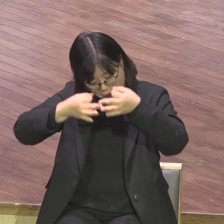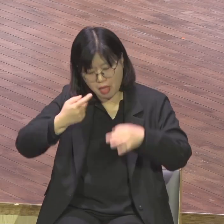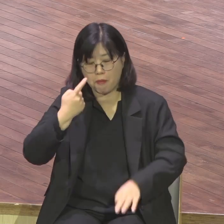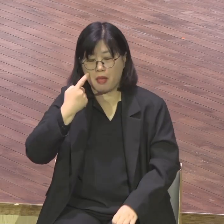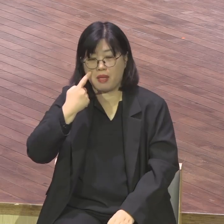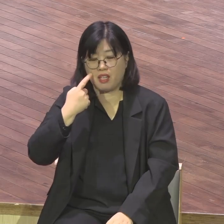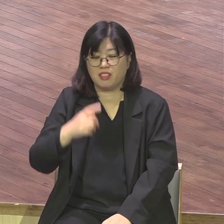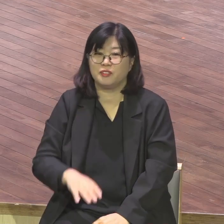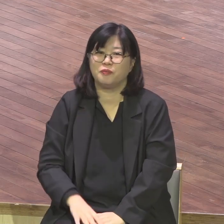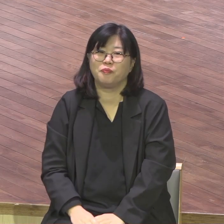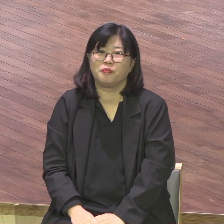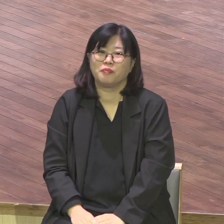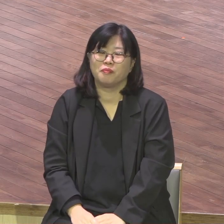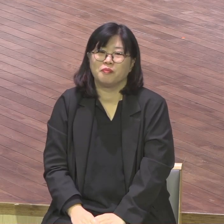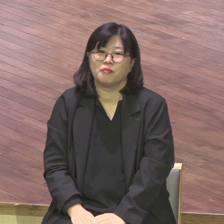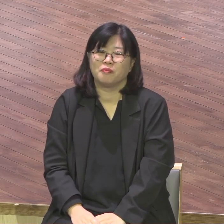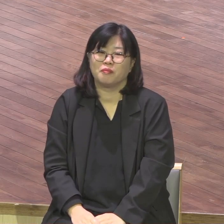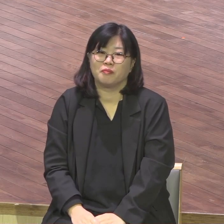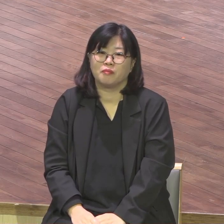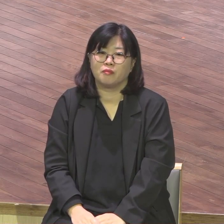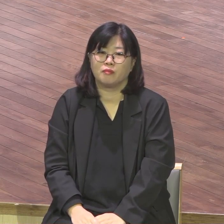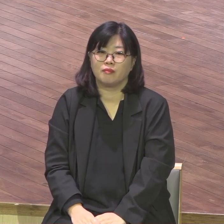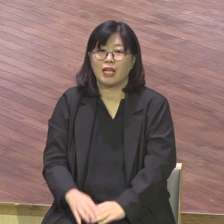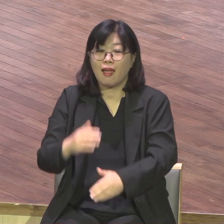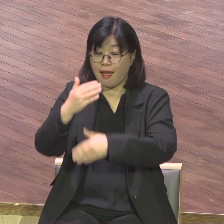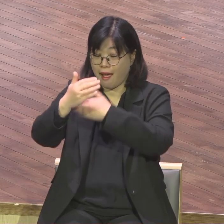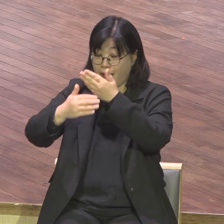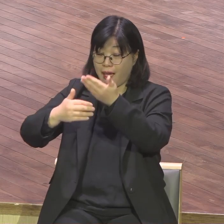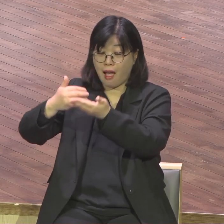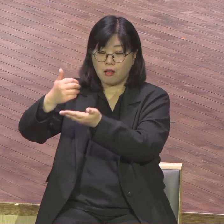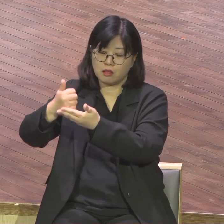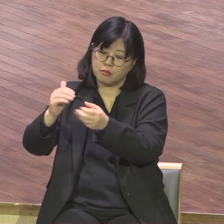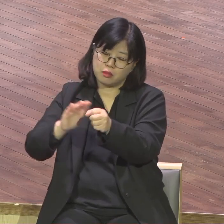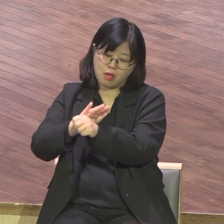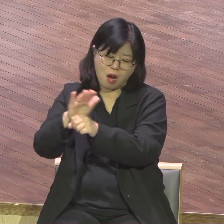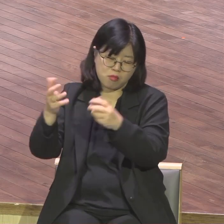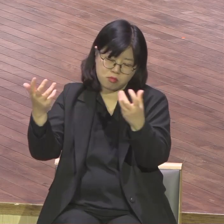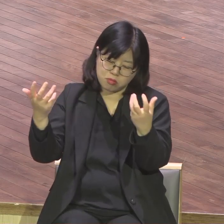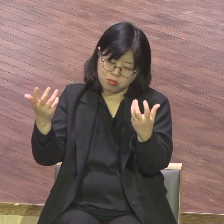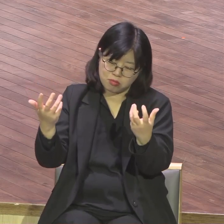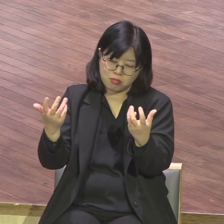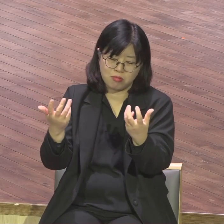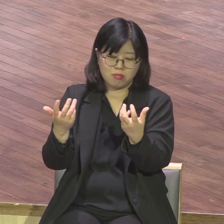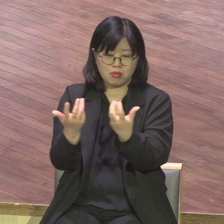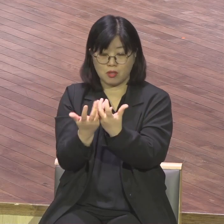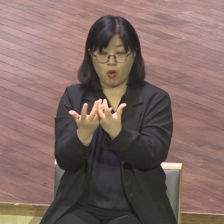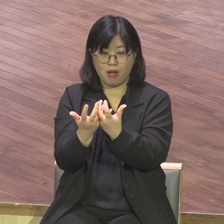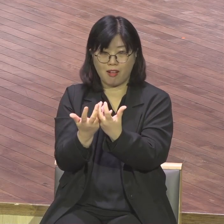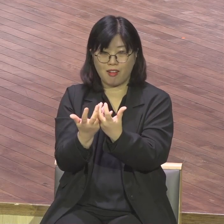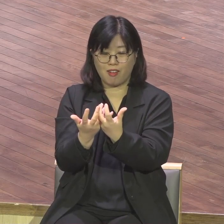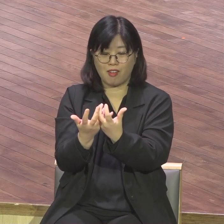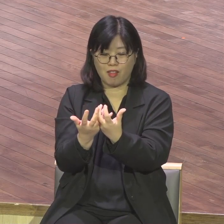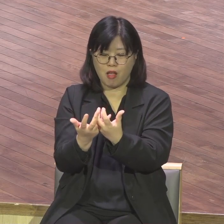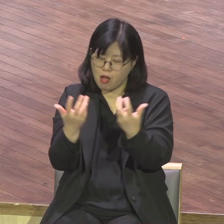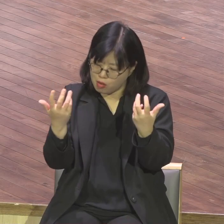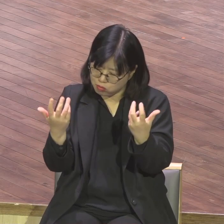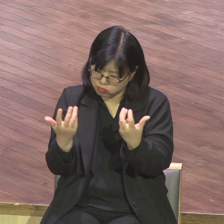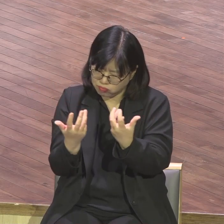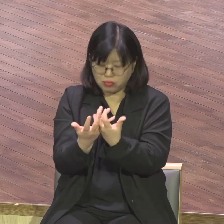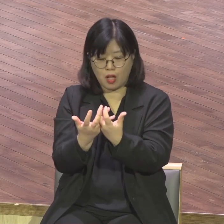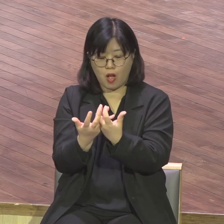다릅니다. 굉장히 사랑이 풍성하죠. 아멘. 그래서 어떤 누구든 다